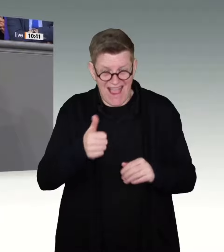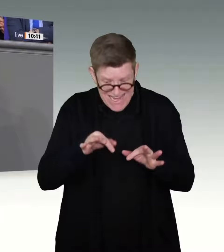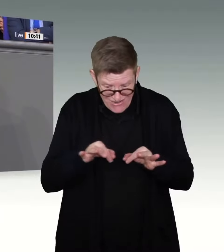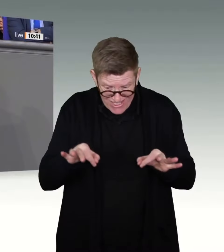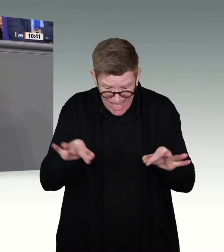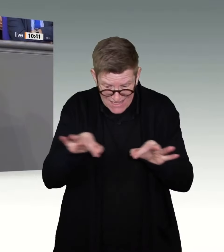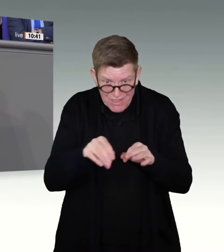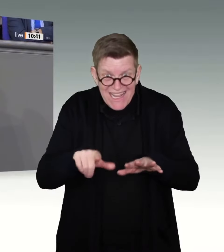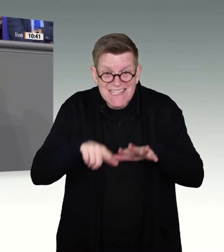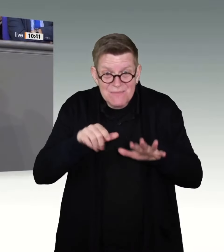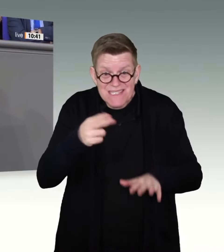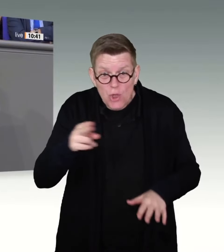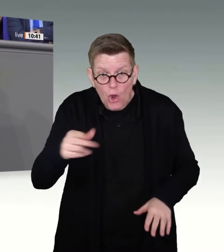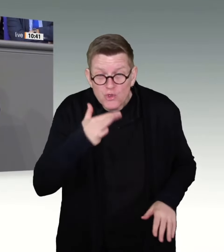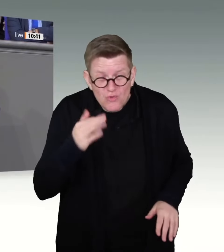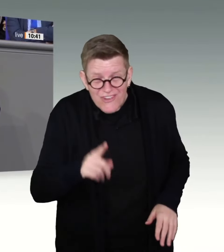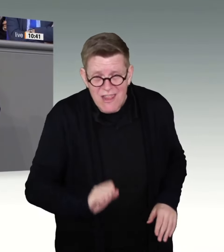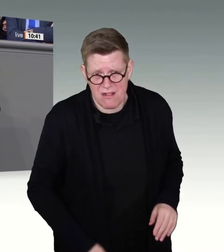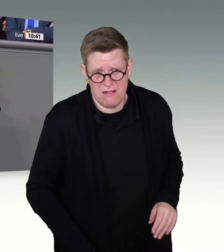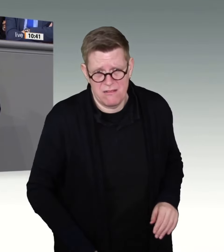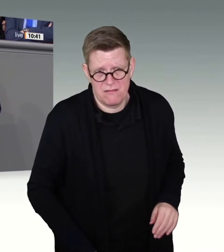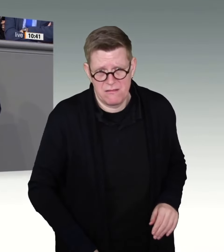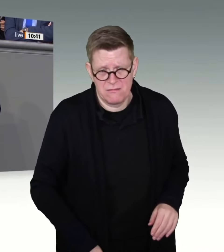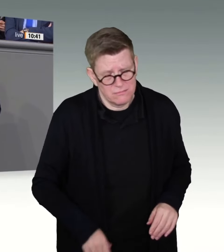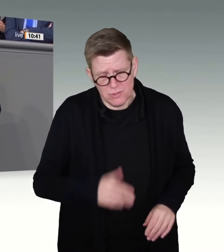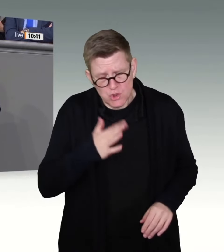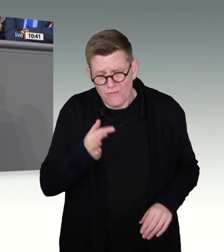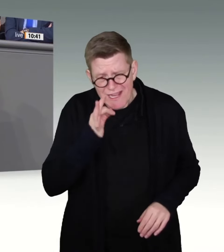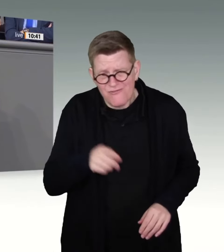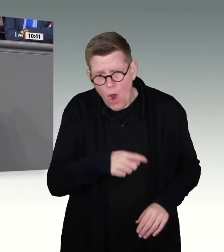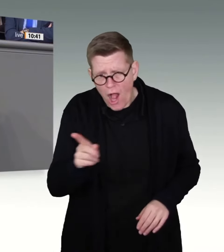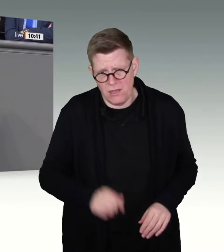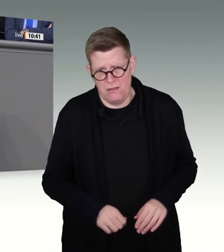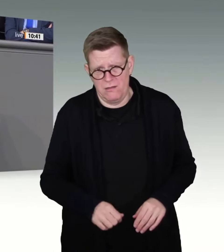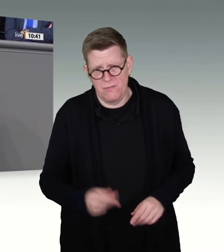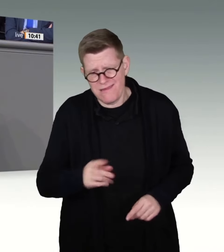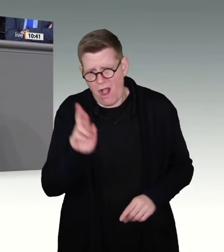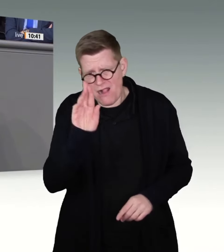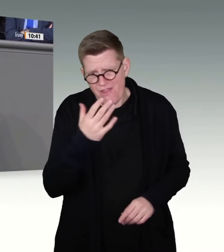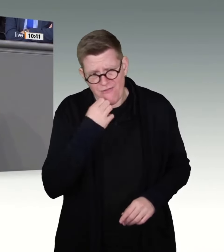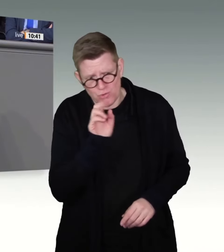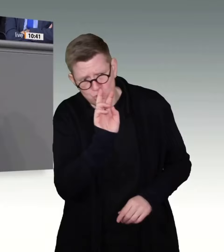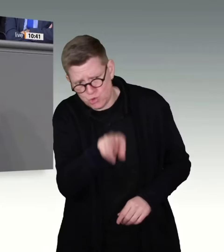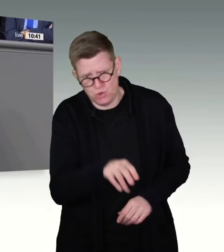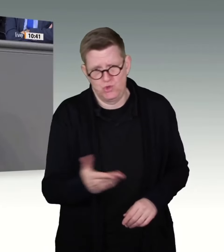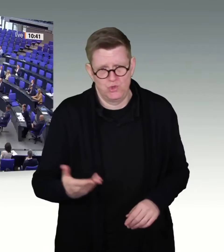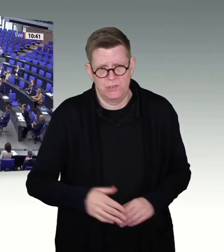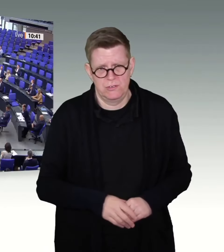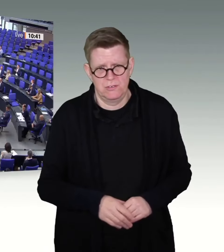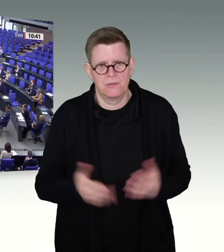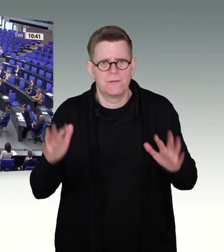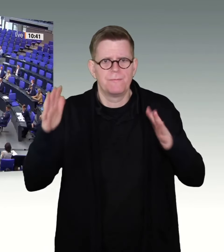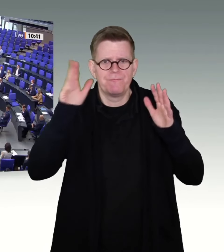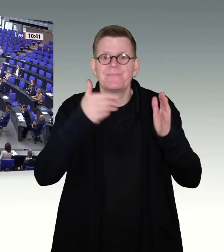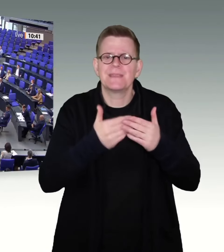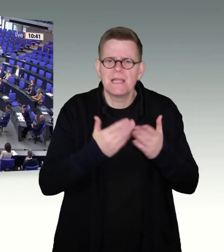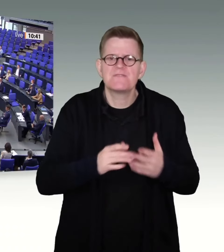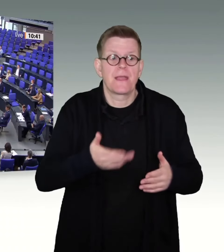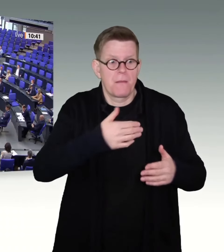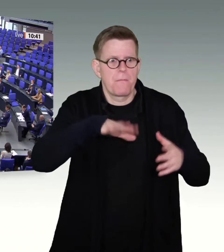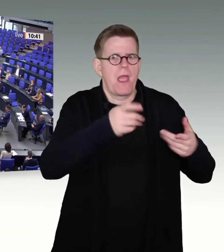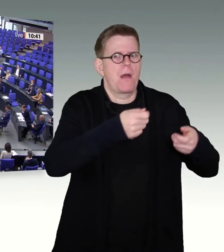der Quadratmeter sind zu viel, und zwar für alle in Deutschland. Deswegen, neben dem Mehrbauen